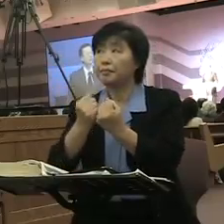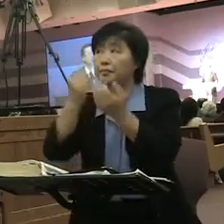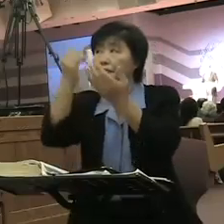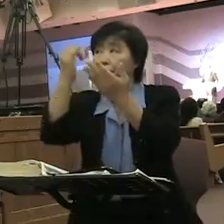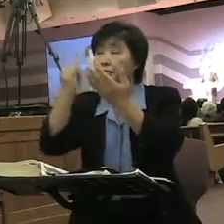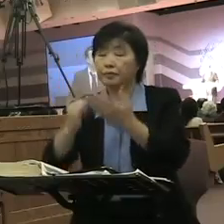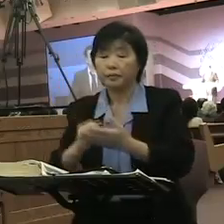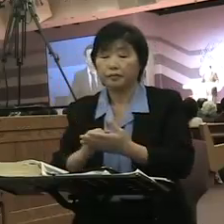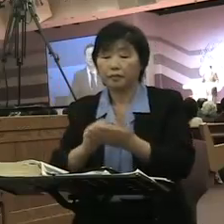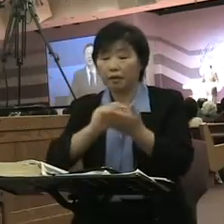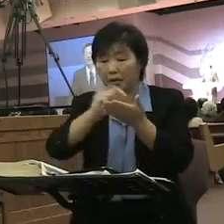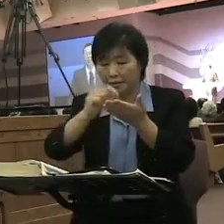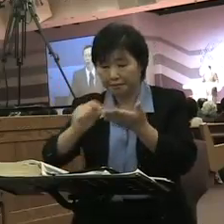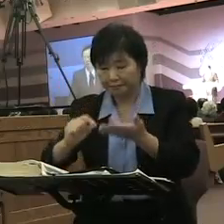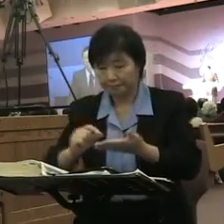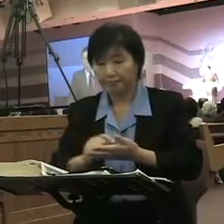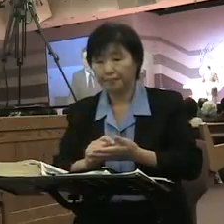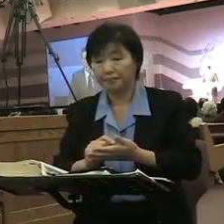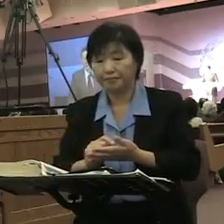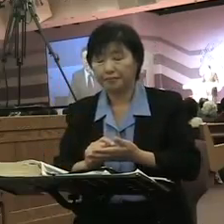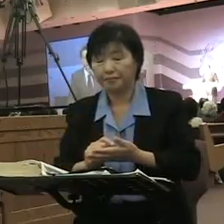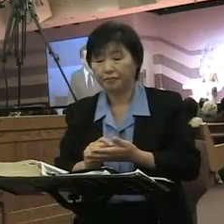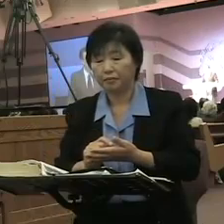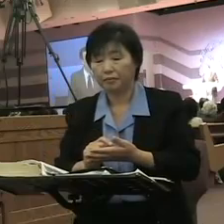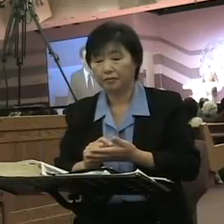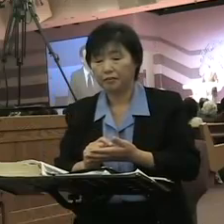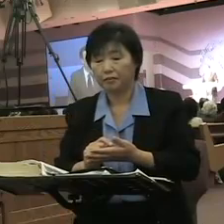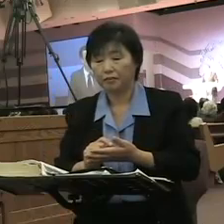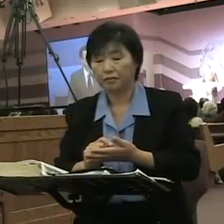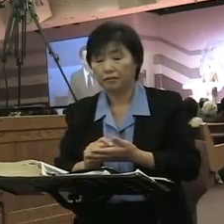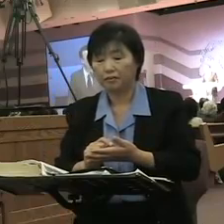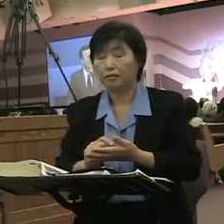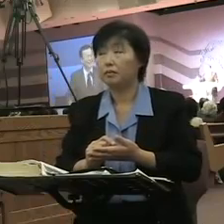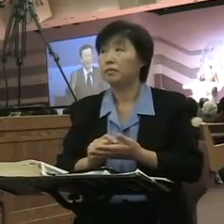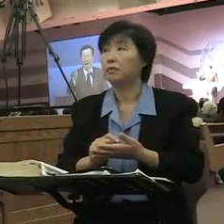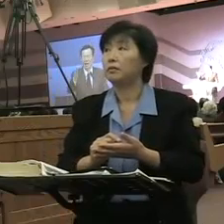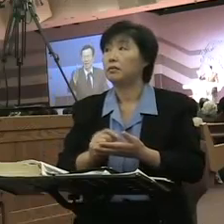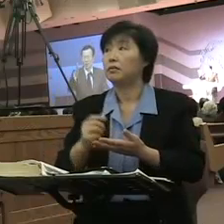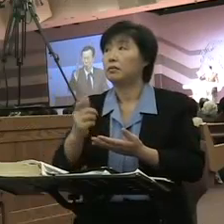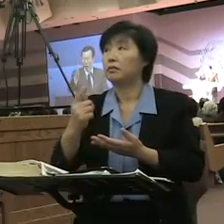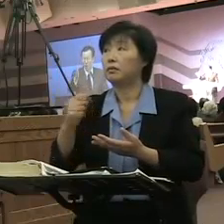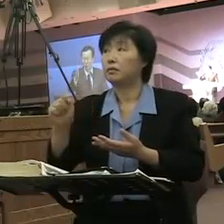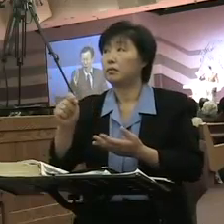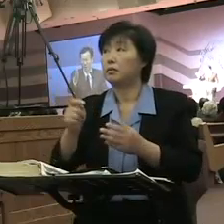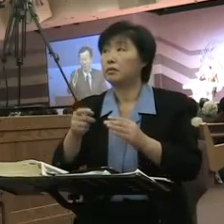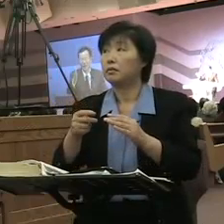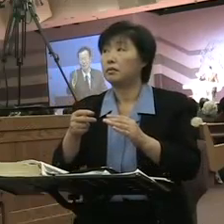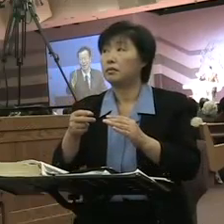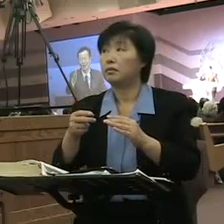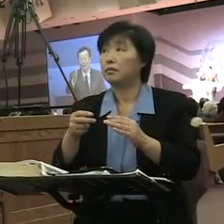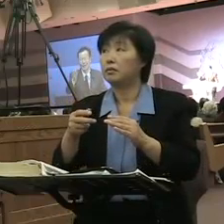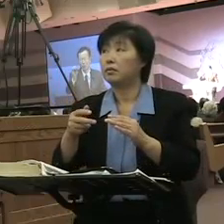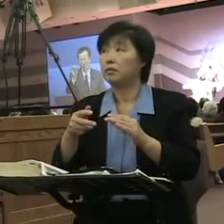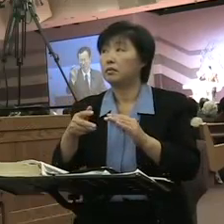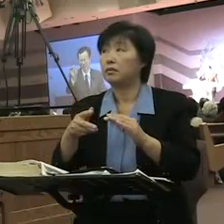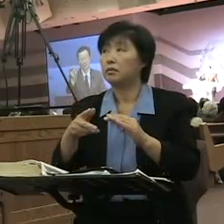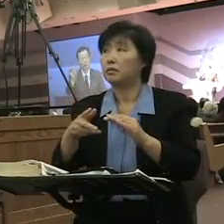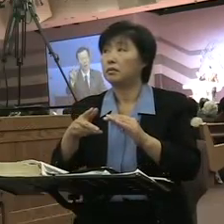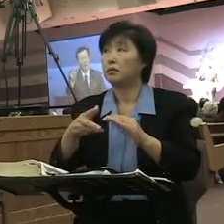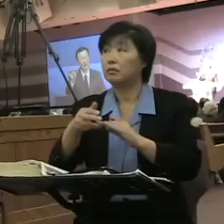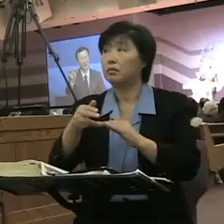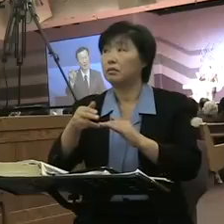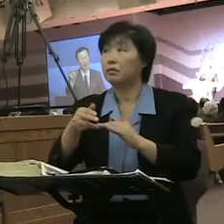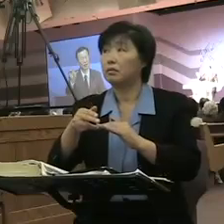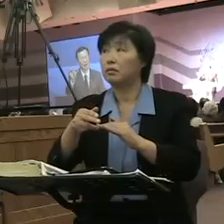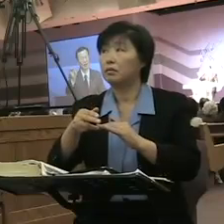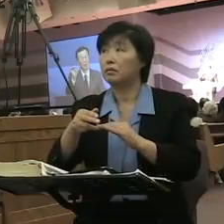The Severed Wasp, The Severed Wasp, 잘라진 wasp. wasp라는 말이 좀 큰